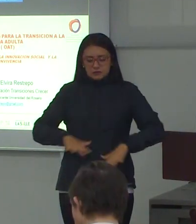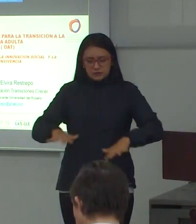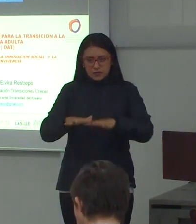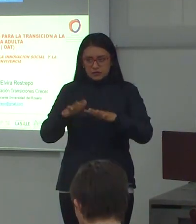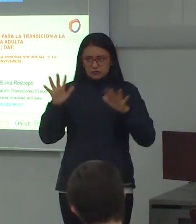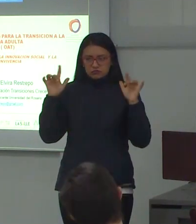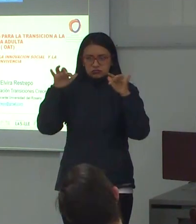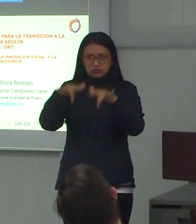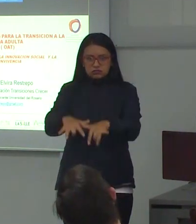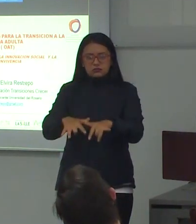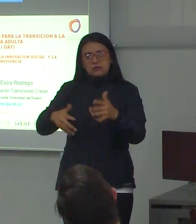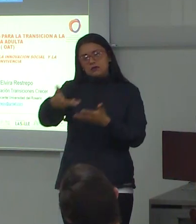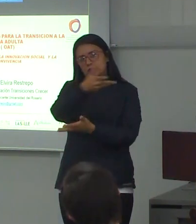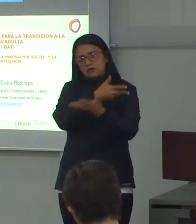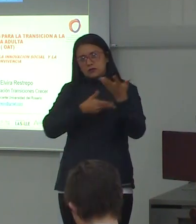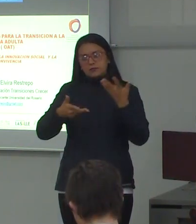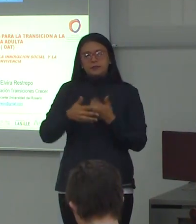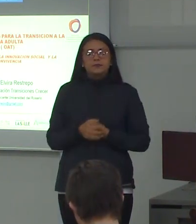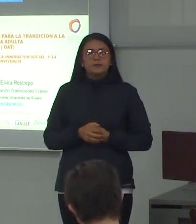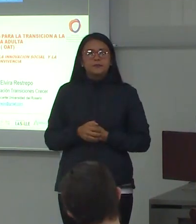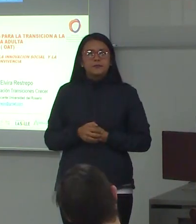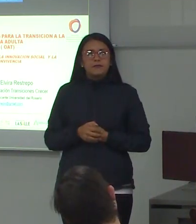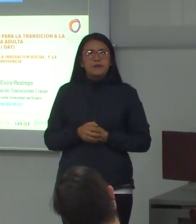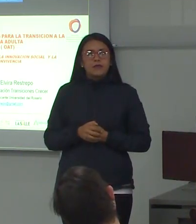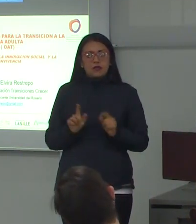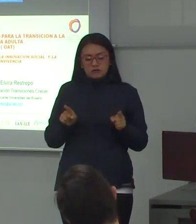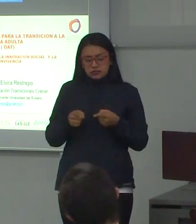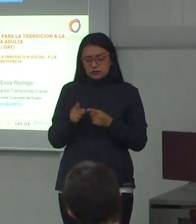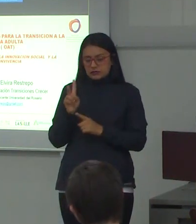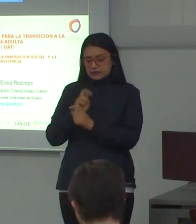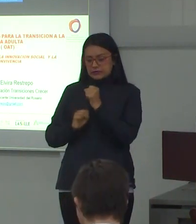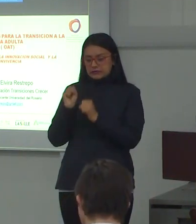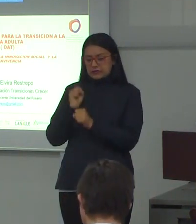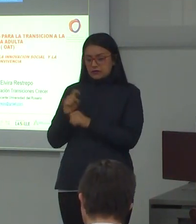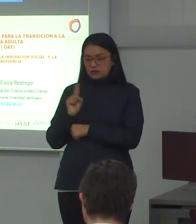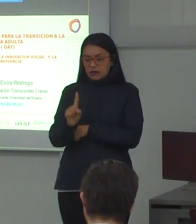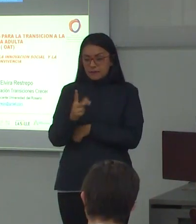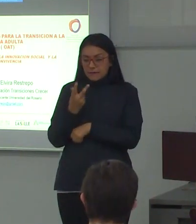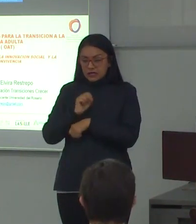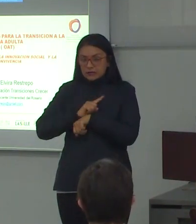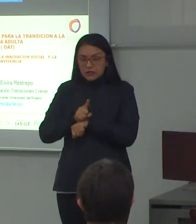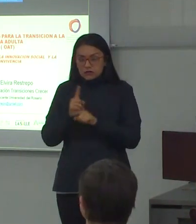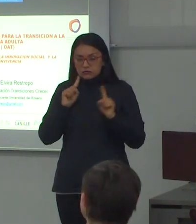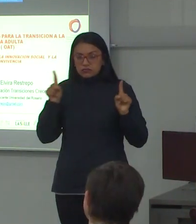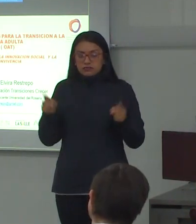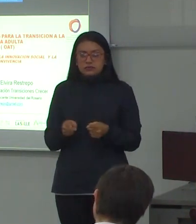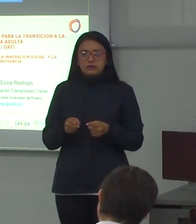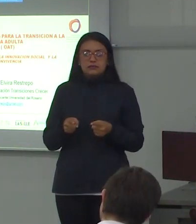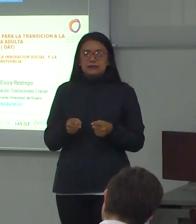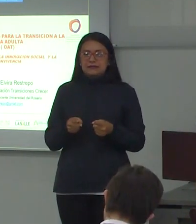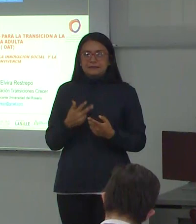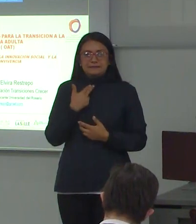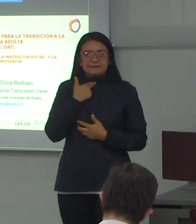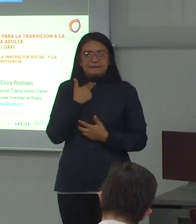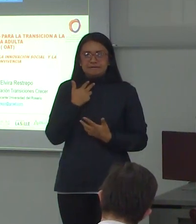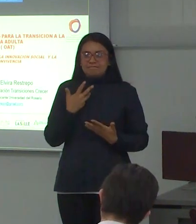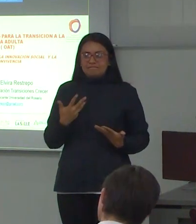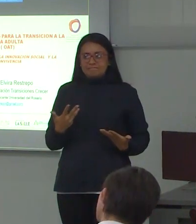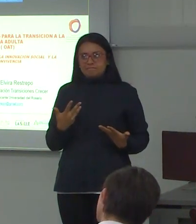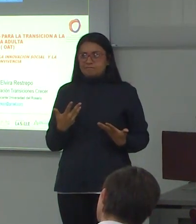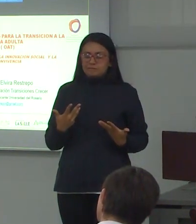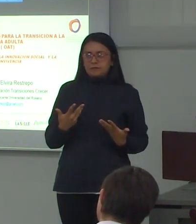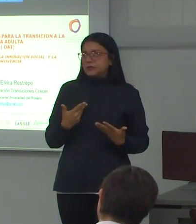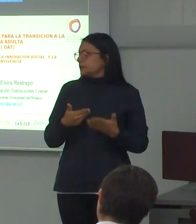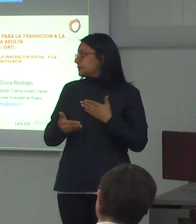para que compartamos. Resumir siete años de trabajo en 20 minutos, pues de titanes. Entonces,